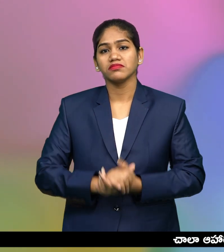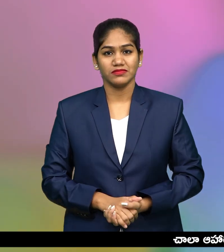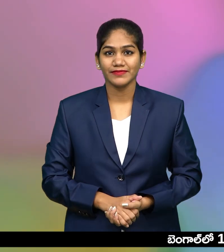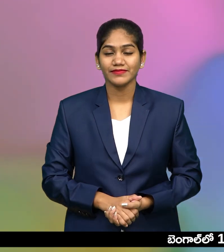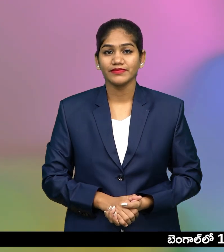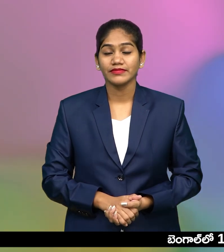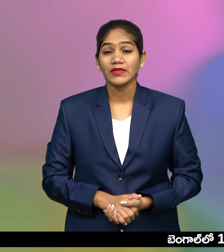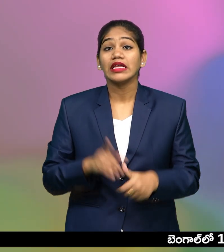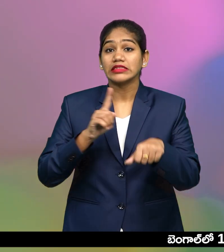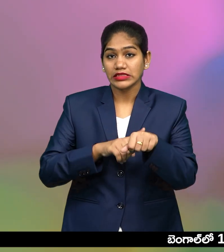బెంగాల్లో